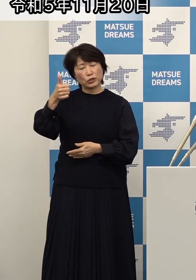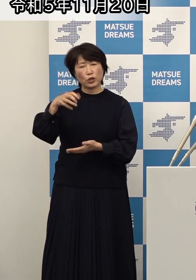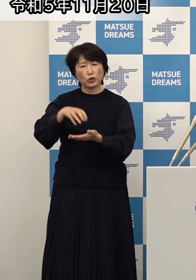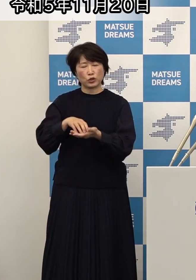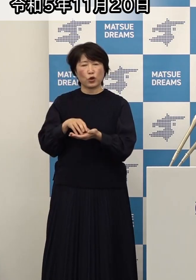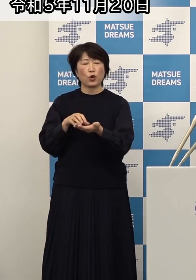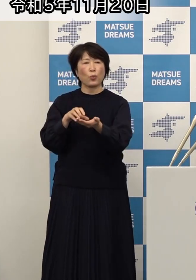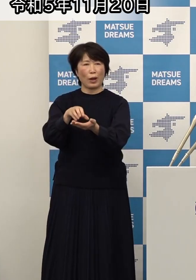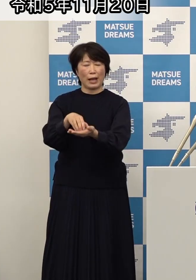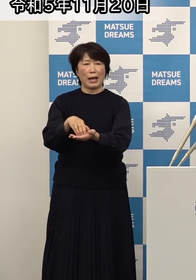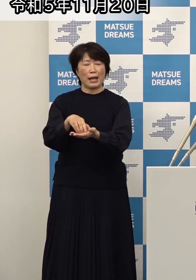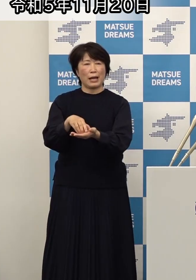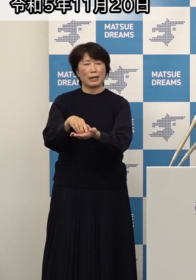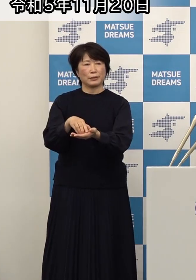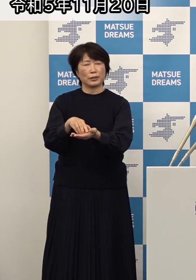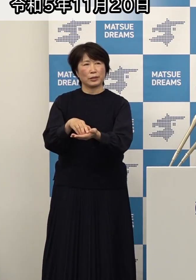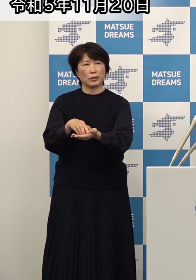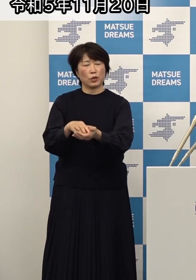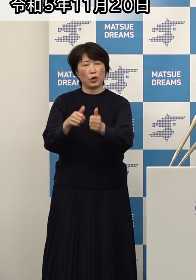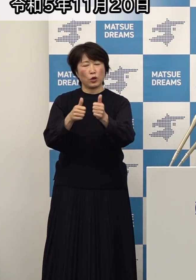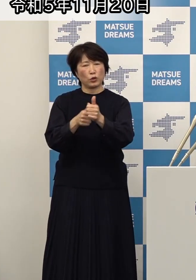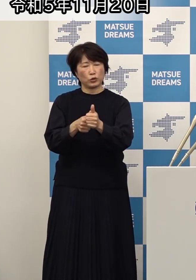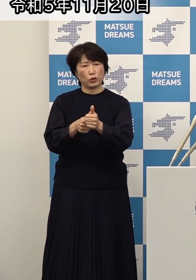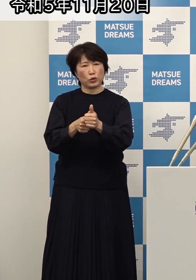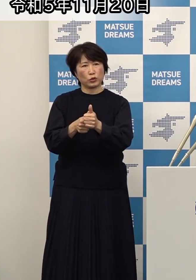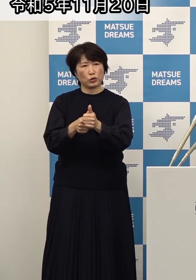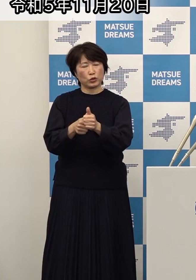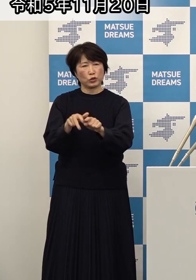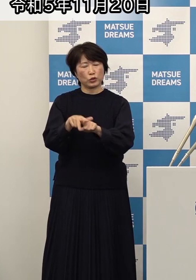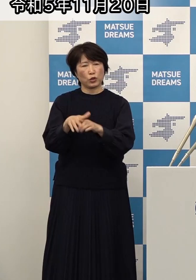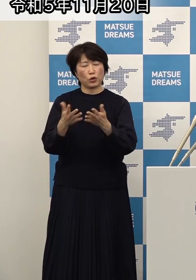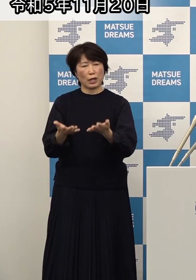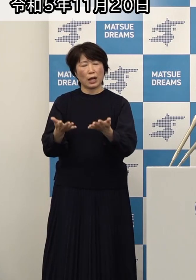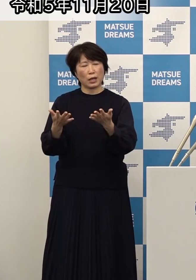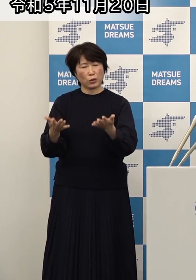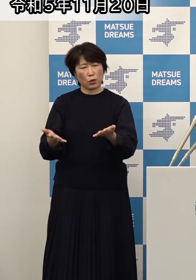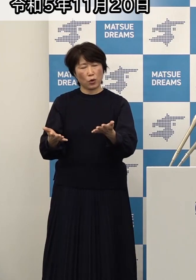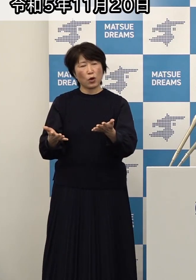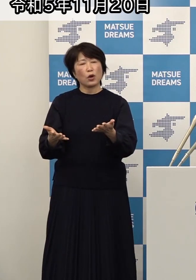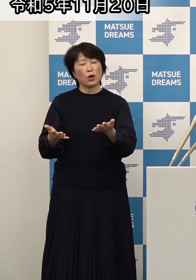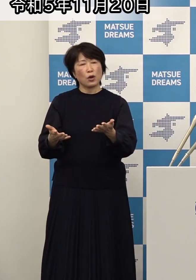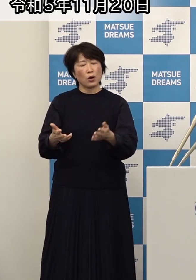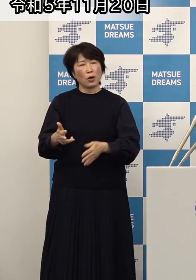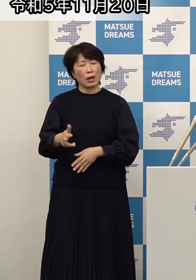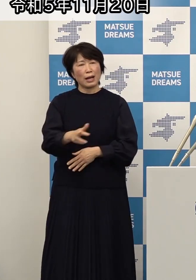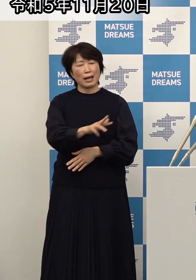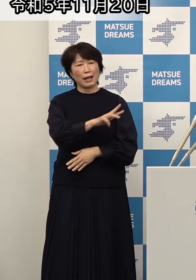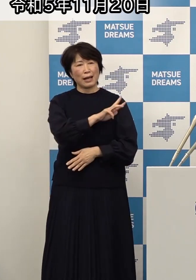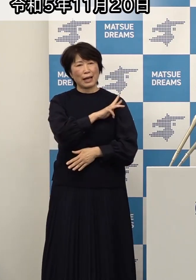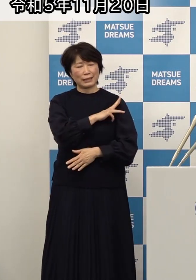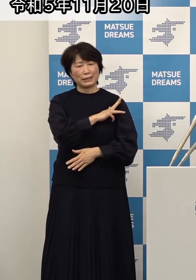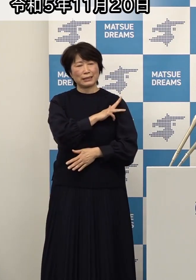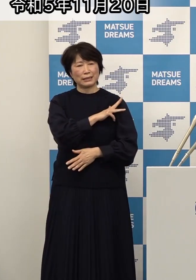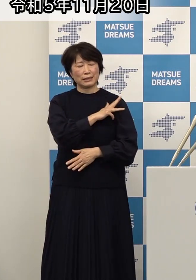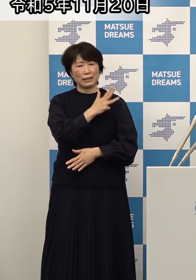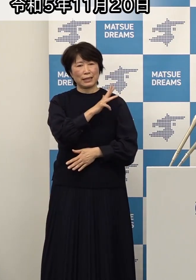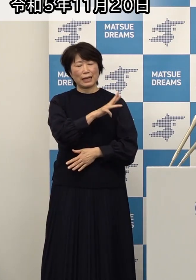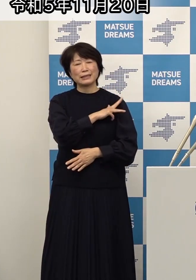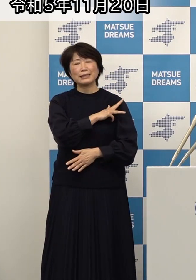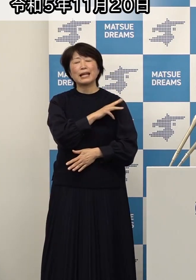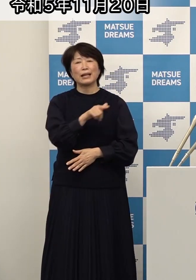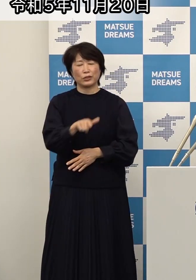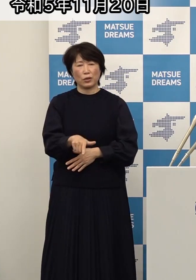附属義務教育学校8年生の、平郷優奈さんのこの作品に決まっております